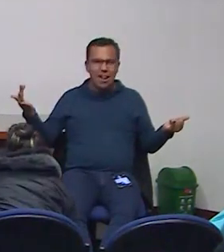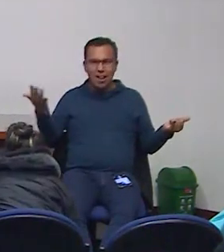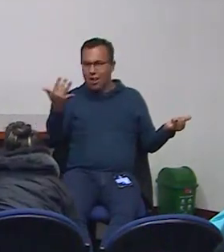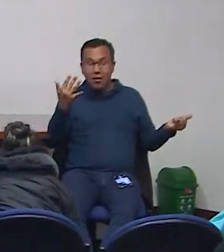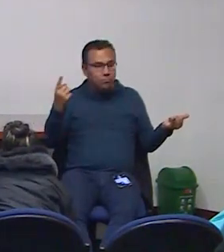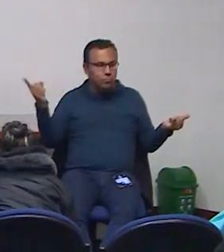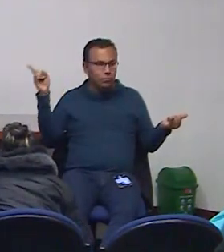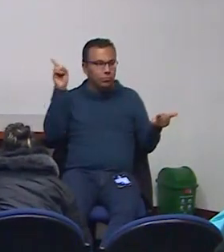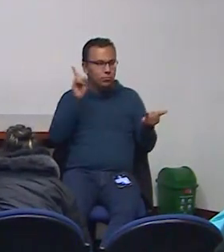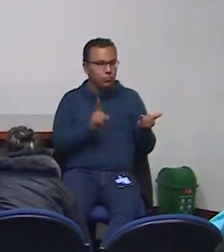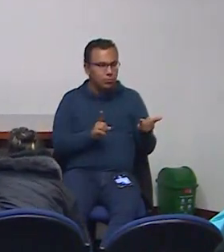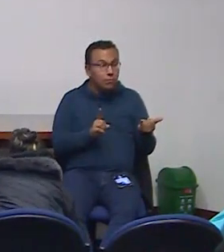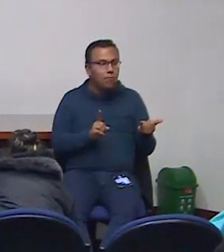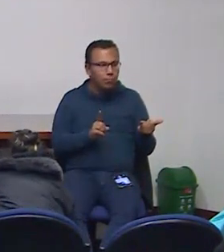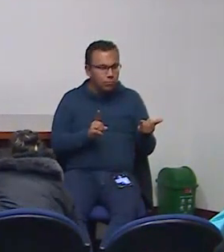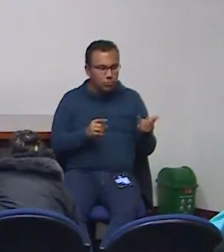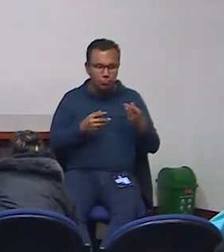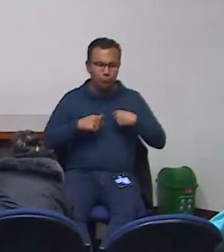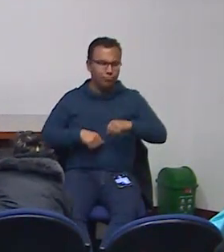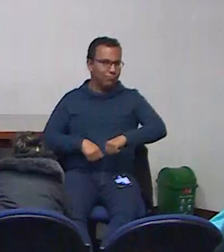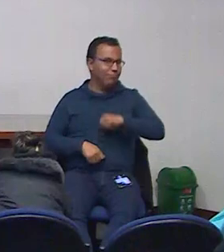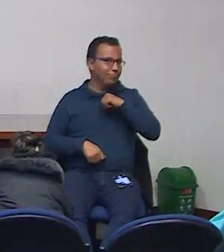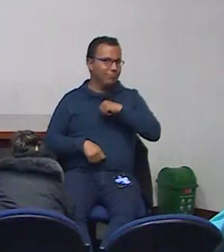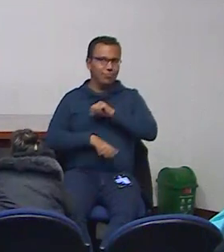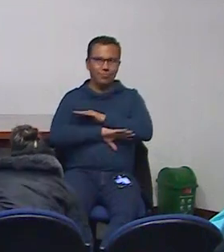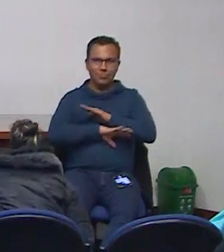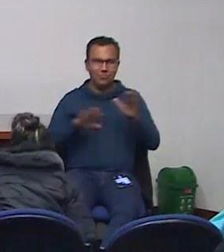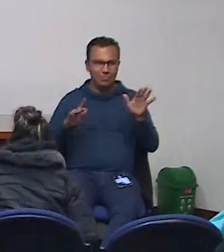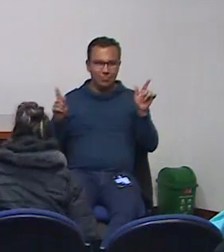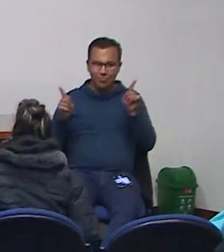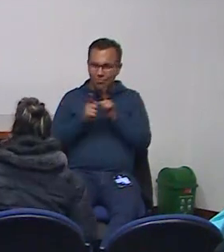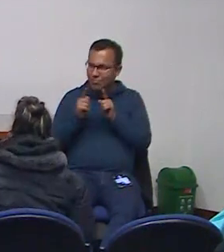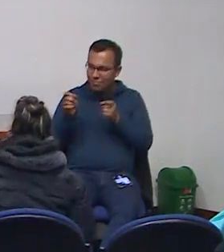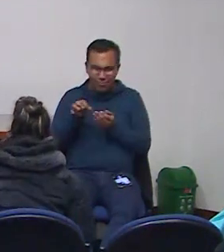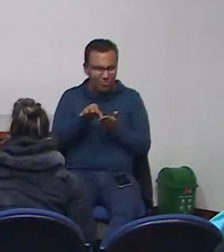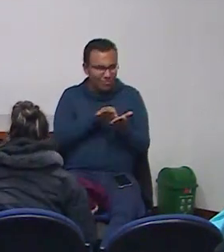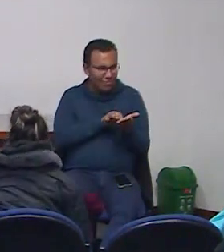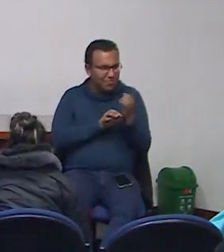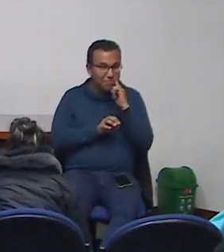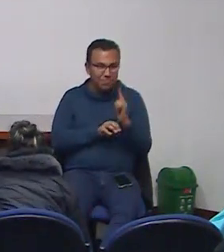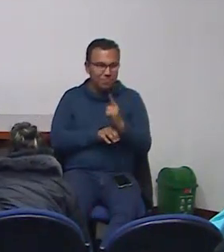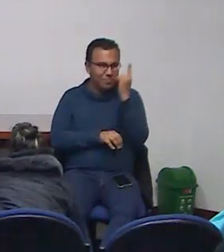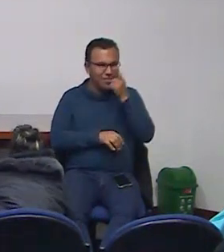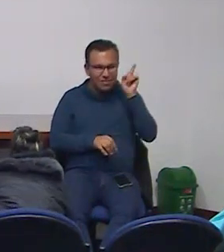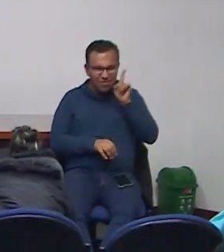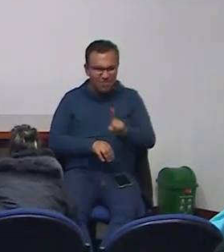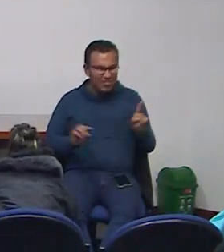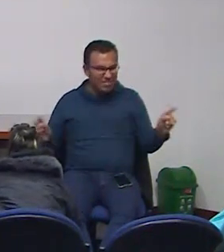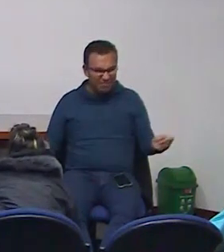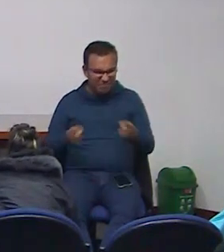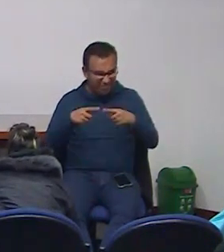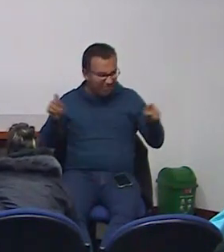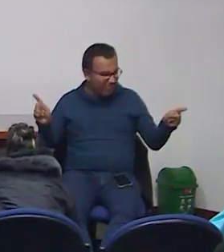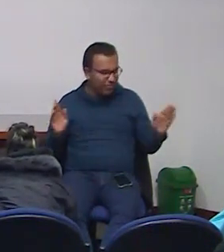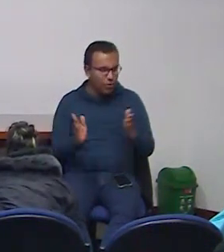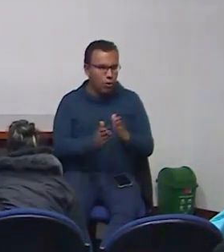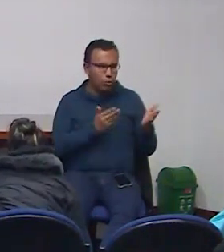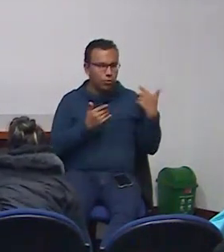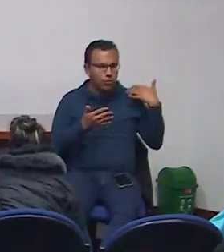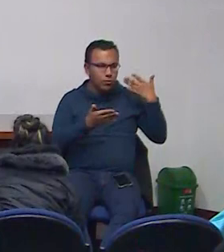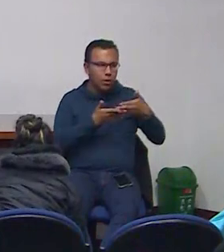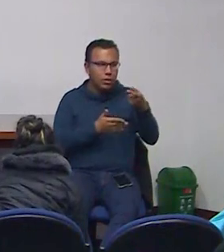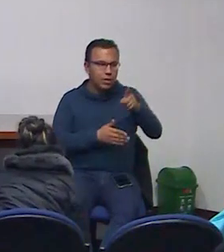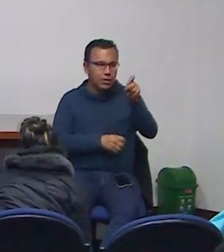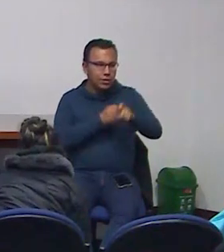con ellos y pues para mí es un orgullo enorme haber visto la semilla desde ese primer día que llegó a la institución Ah hoy